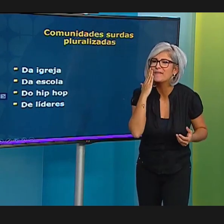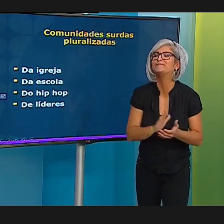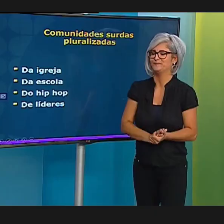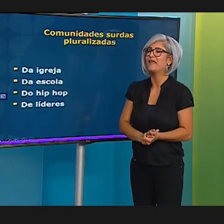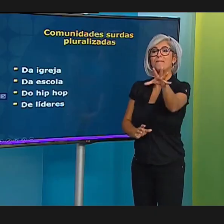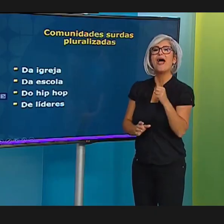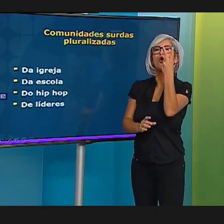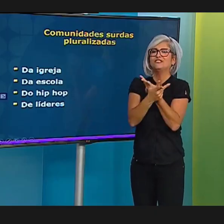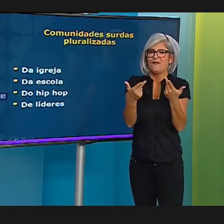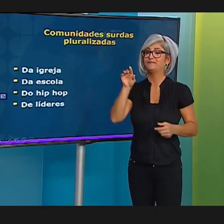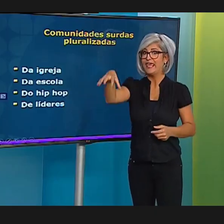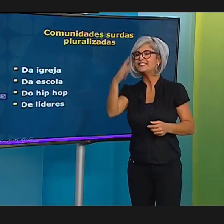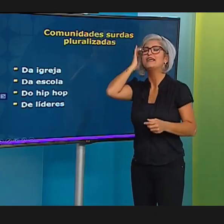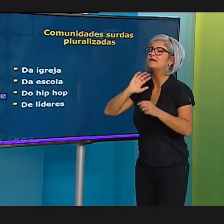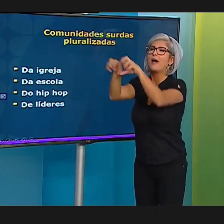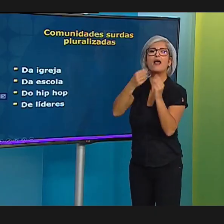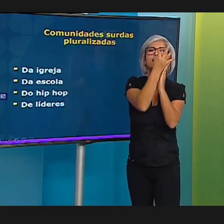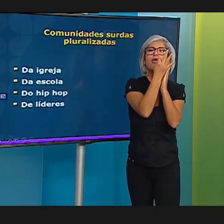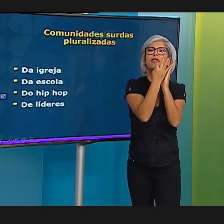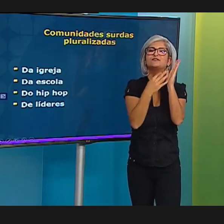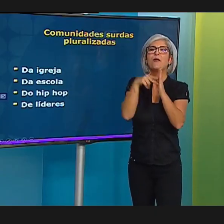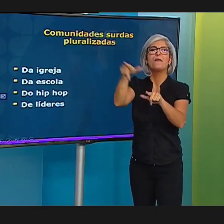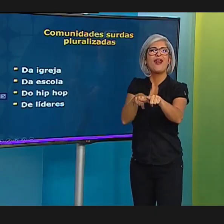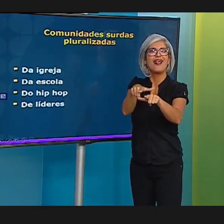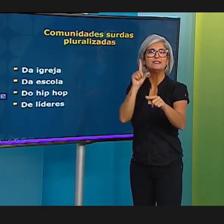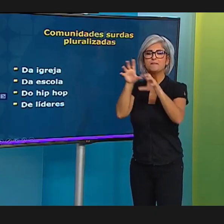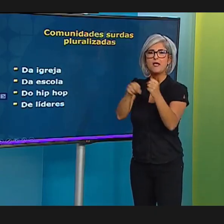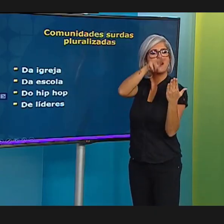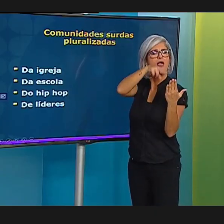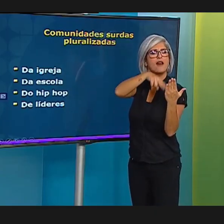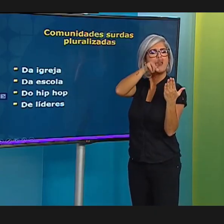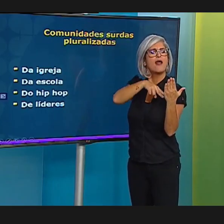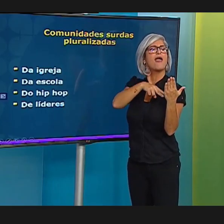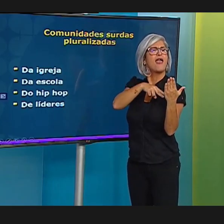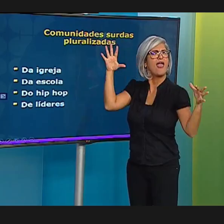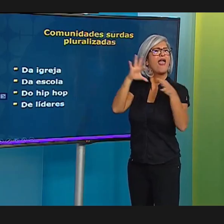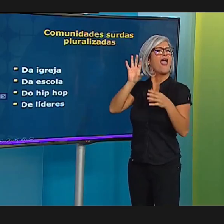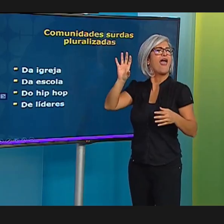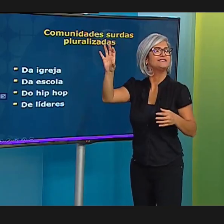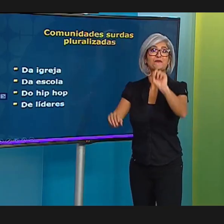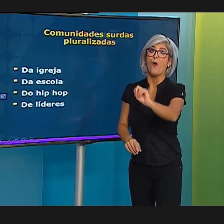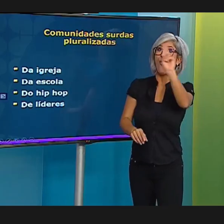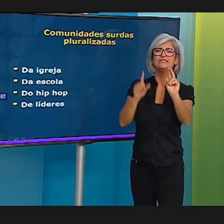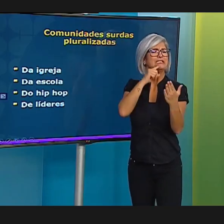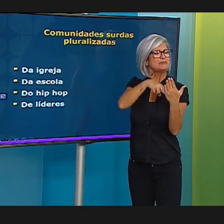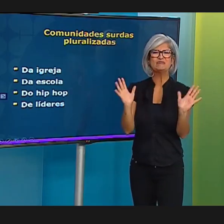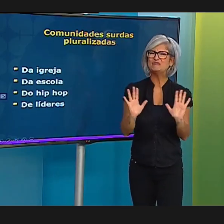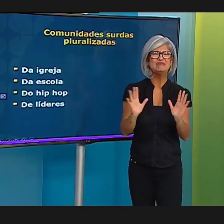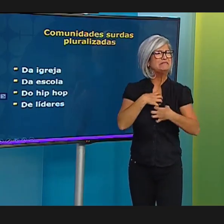muito esperto. Vejam só, observe. 2 momentos. Eles podem, então, pegar a letra daquela música, fazer a leitura, então contextualizar, ou ele pode